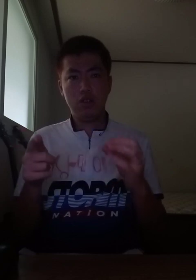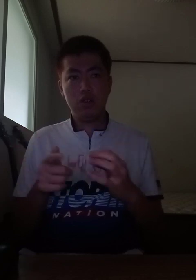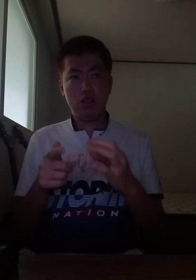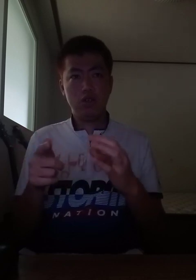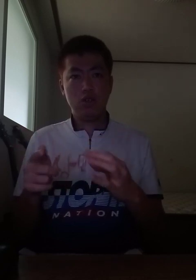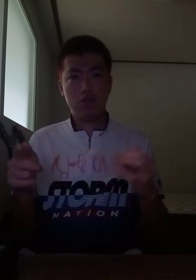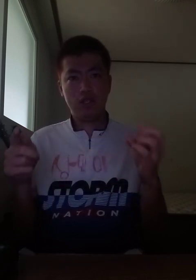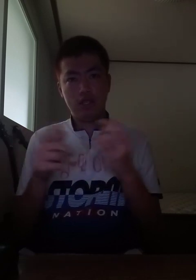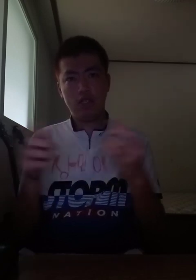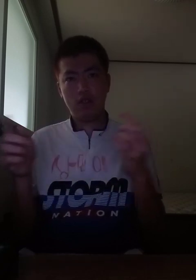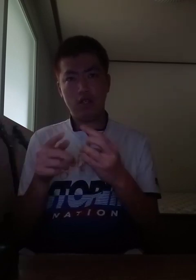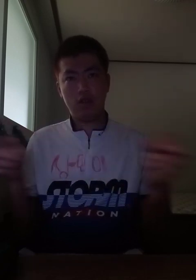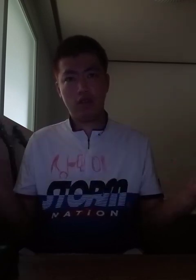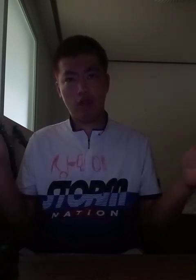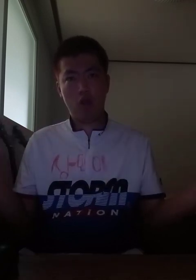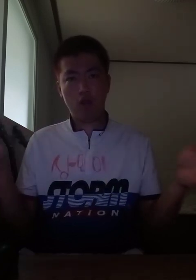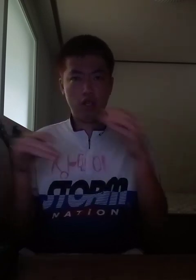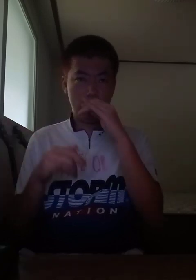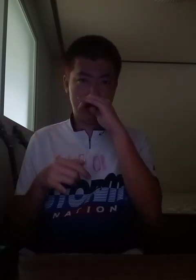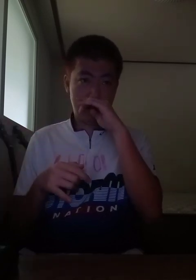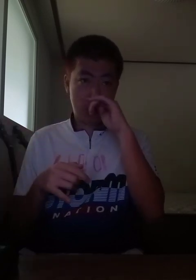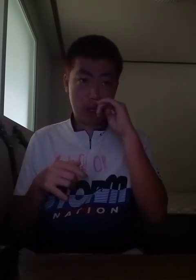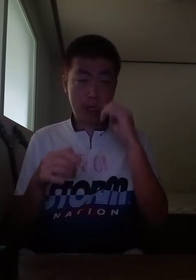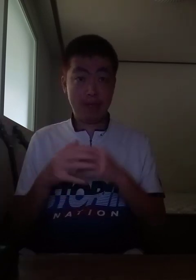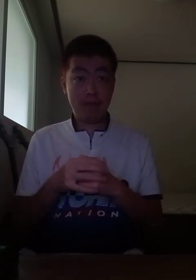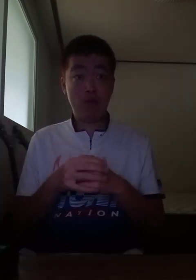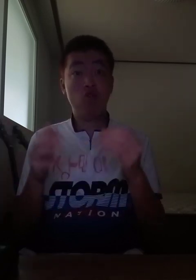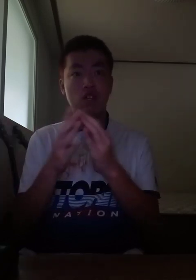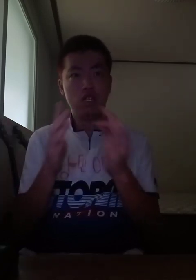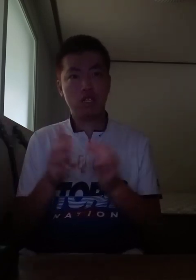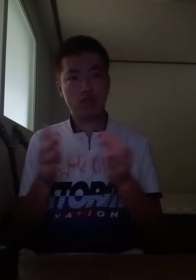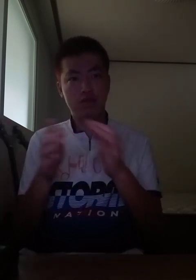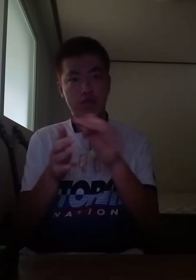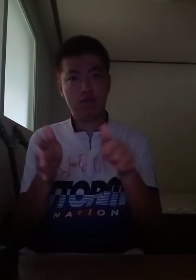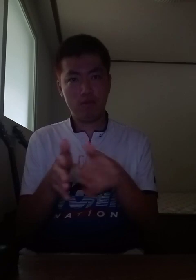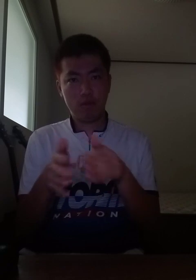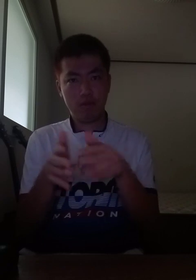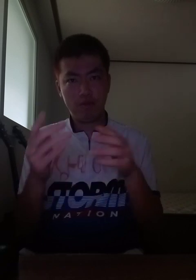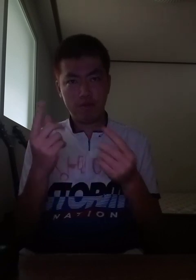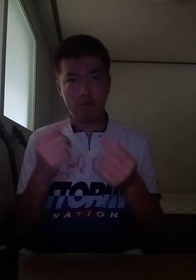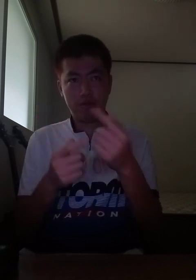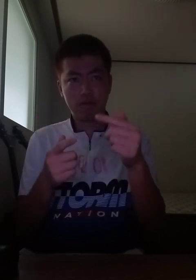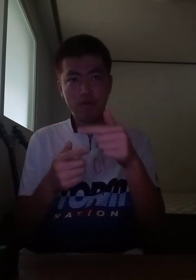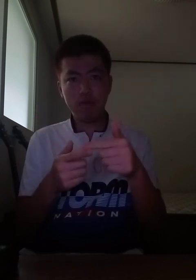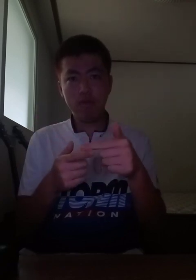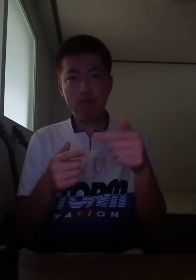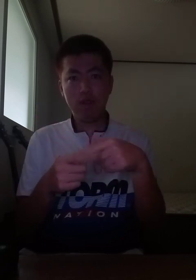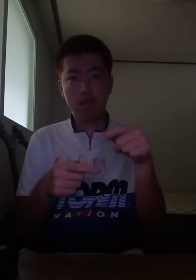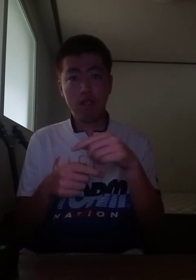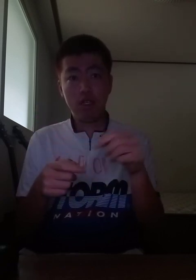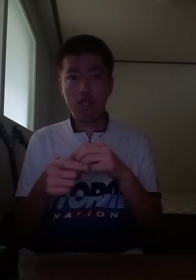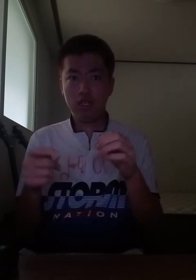번화가와도 상당히 떨어져 있습니다. 이에 대해 수원시는 역 앞의 통행량을 분산시키기 위해 현재 위치에